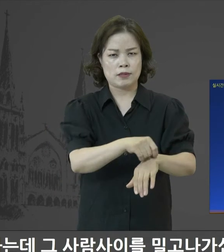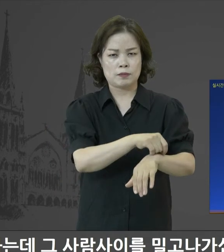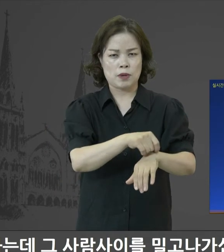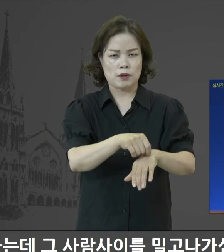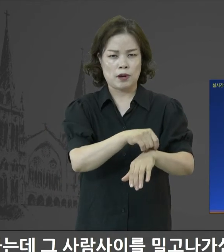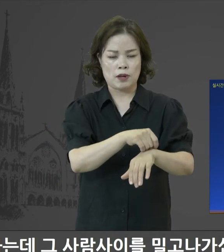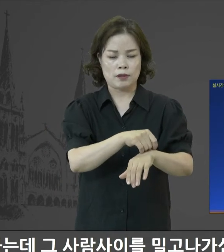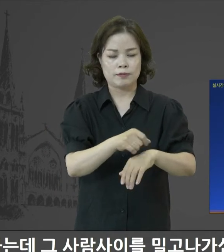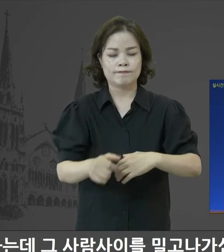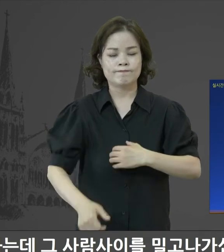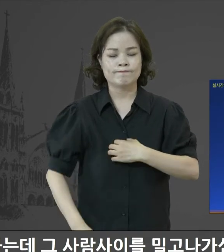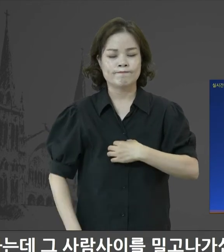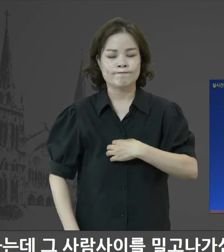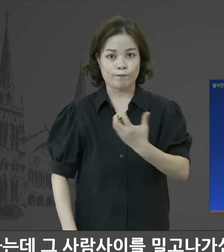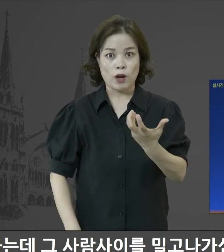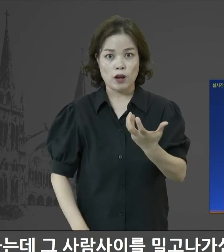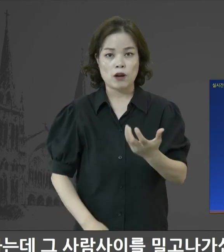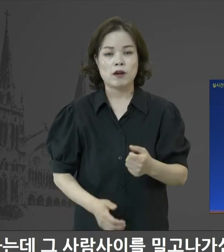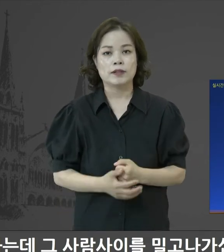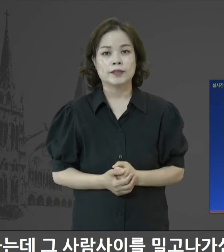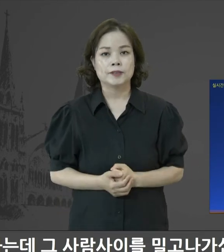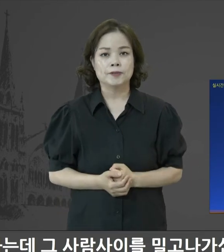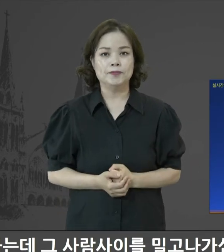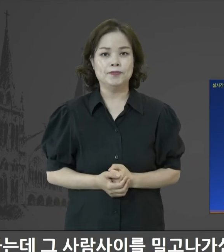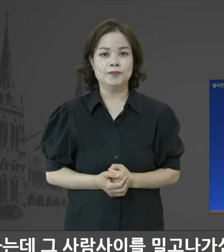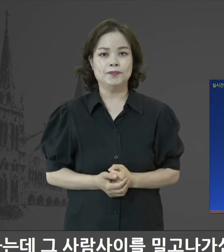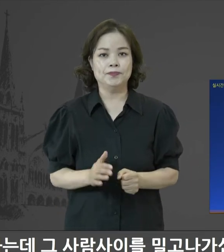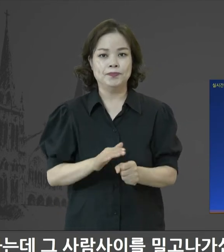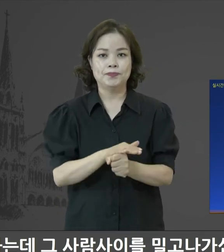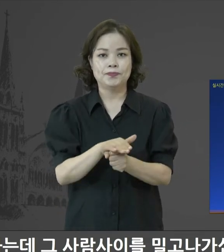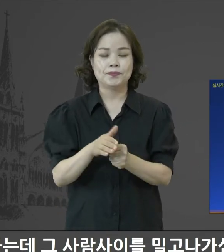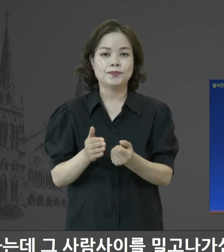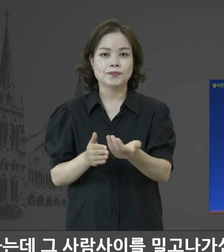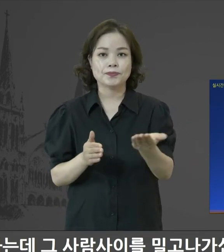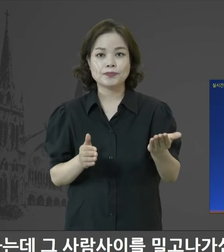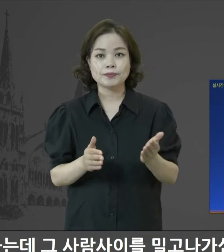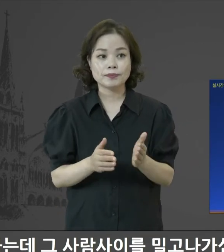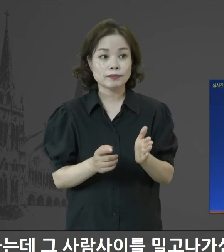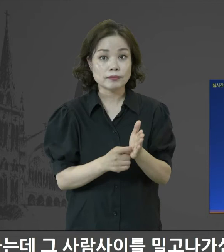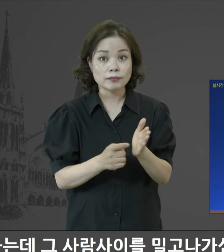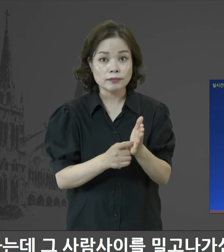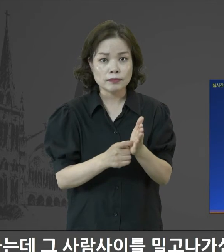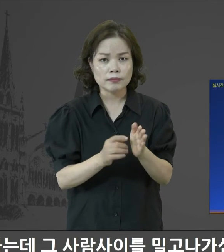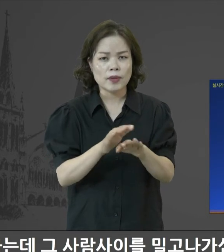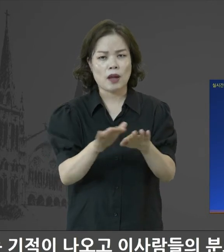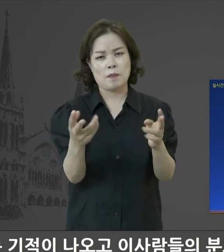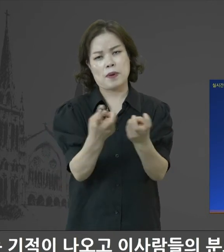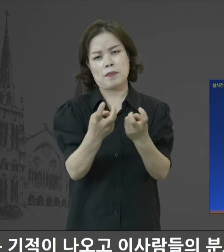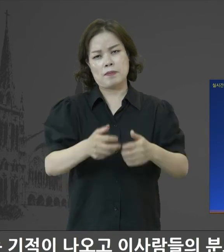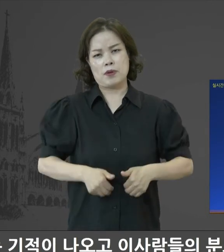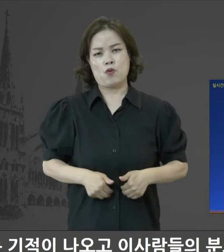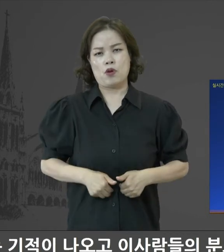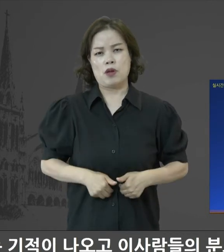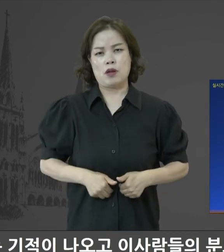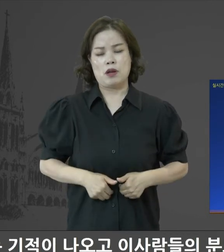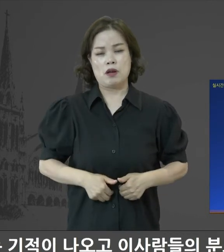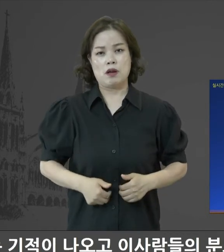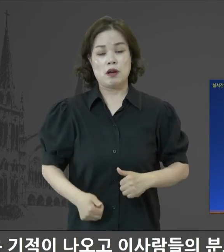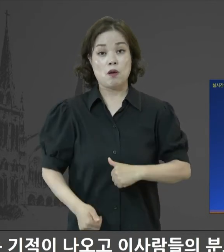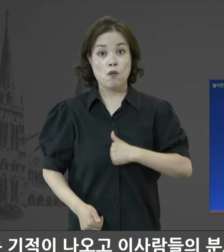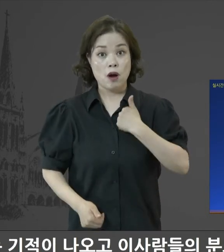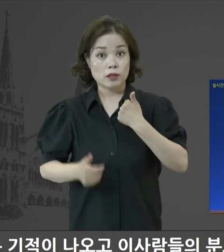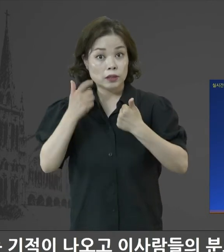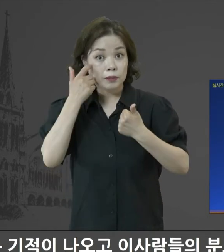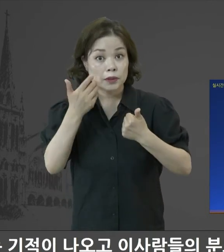분노의 모습인 것이죠. 사랑하는 여러분, 응급처치가 필요합니다. 분이 치밀어